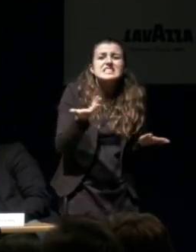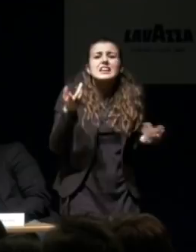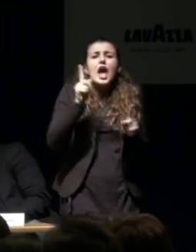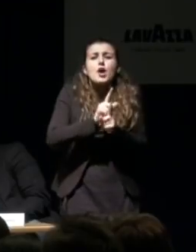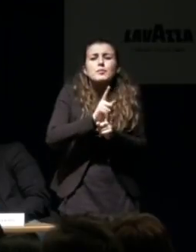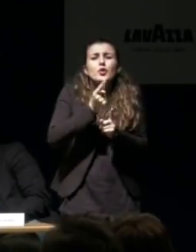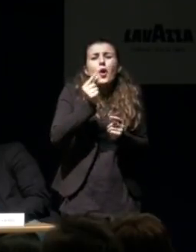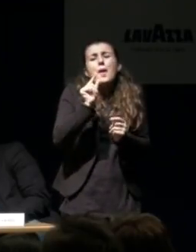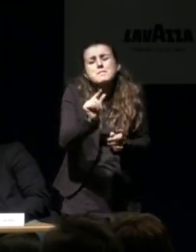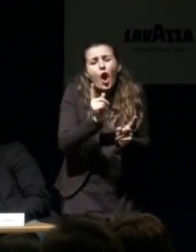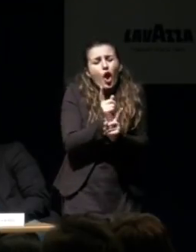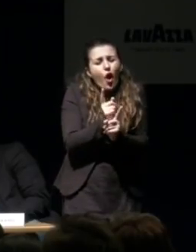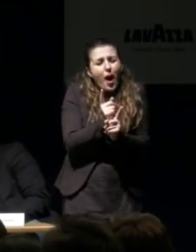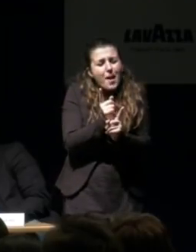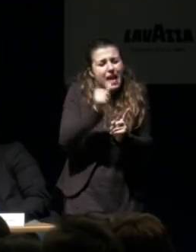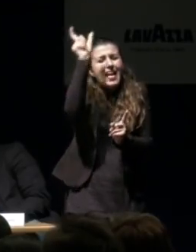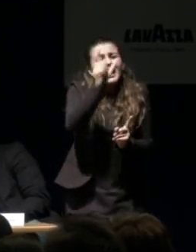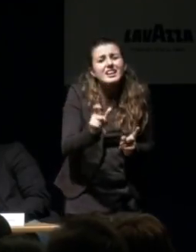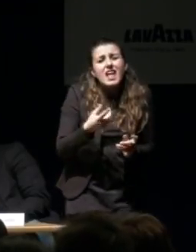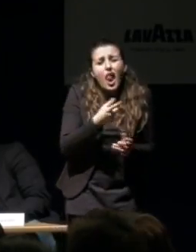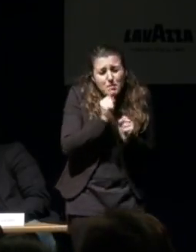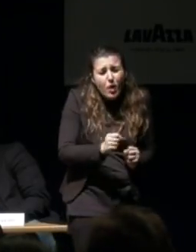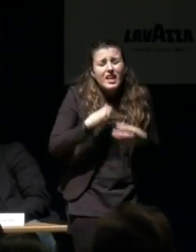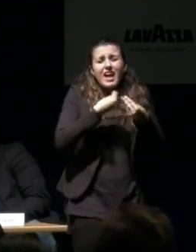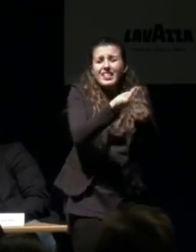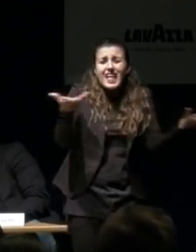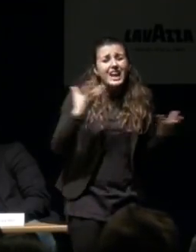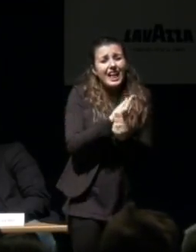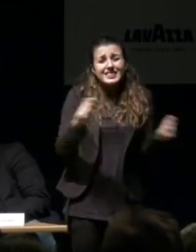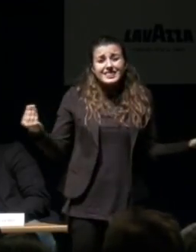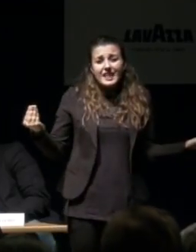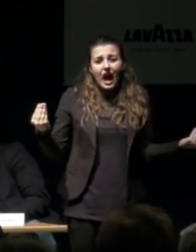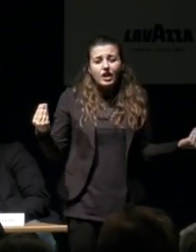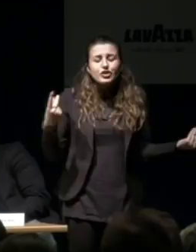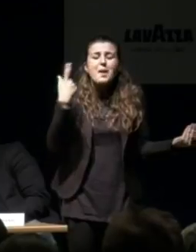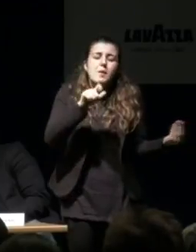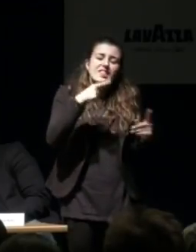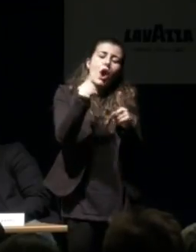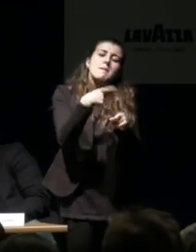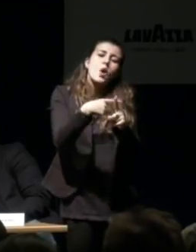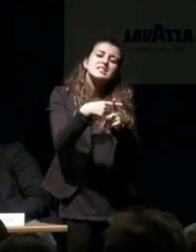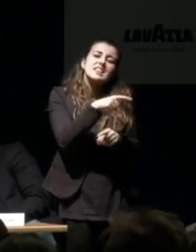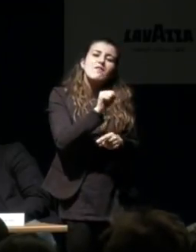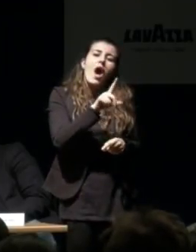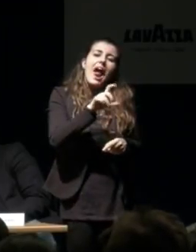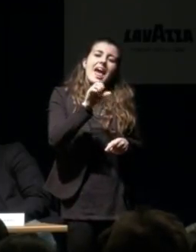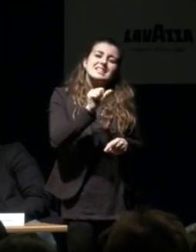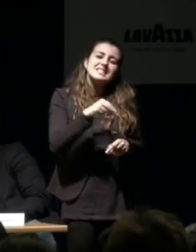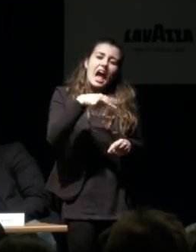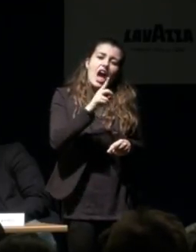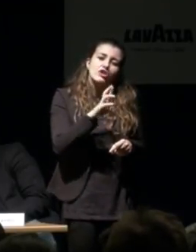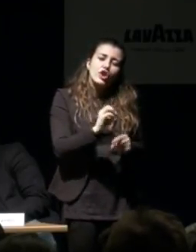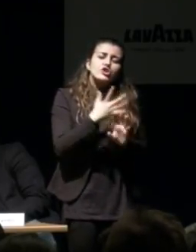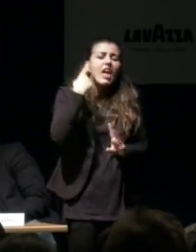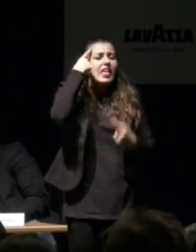il piccolo campo direi perfino dell'italia perché poi una cosa positiva di alessandro che aveva delle idee molto